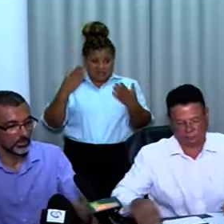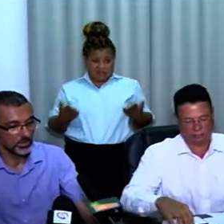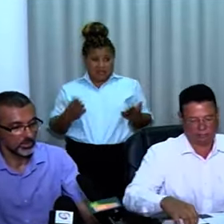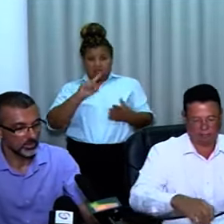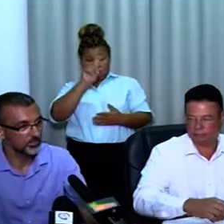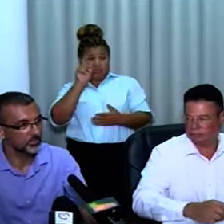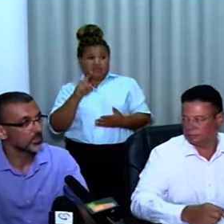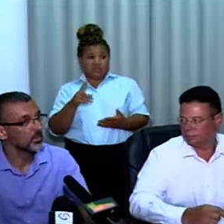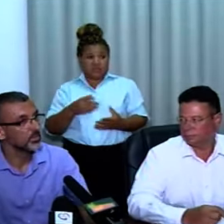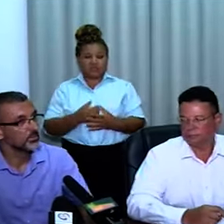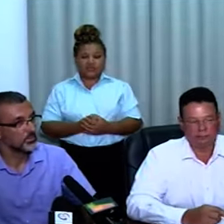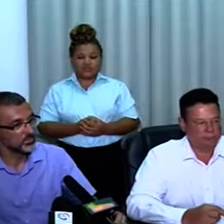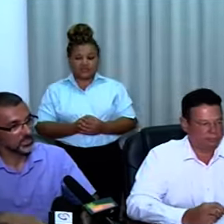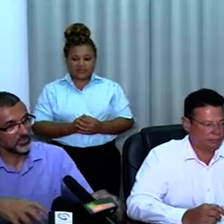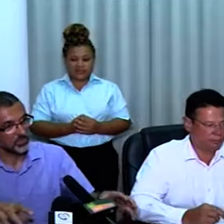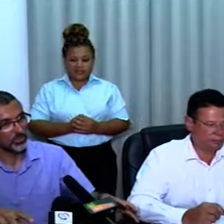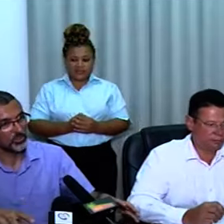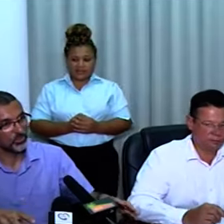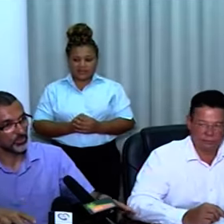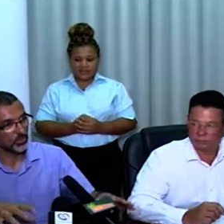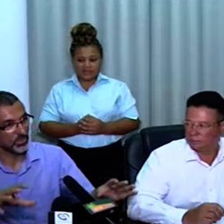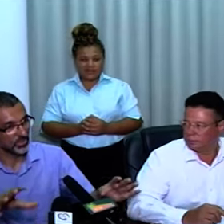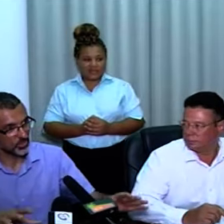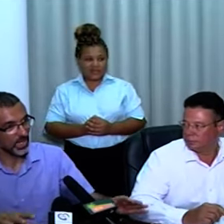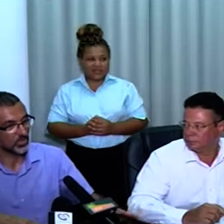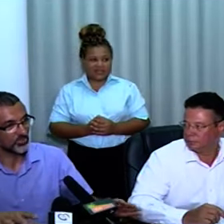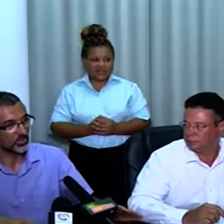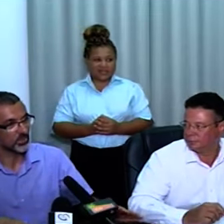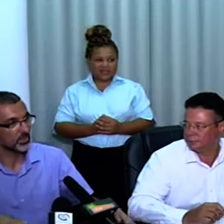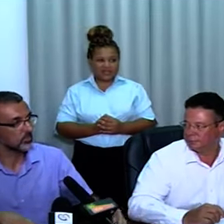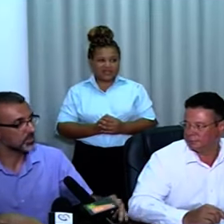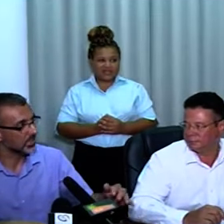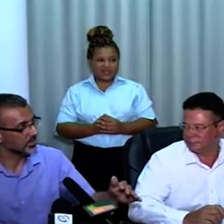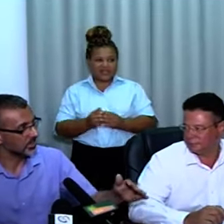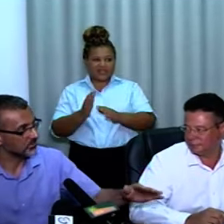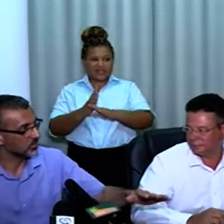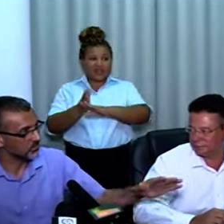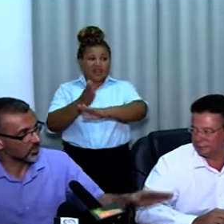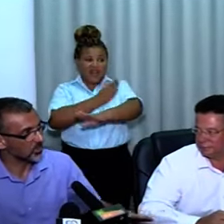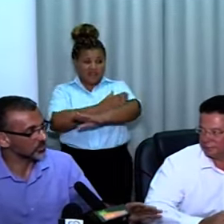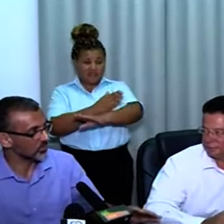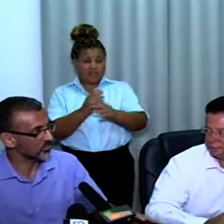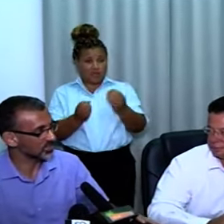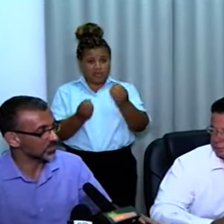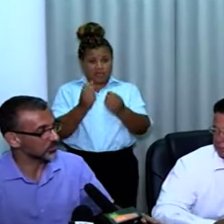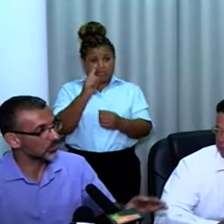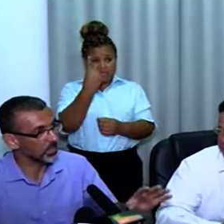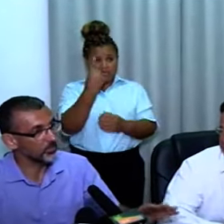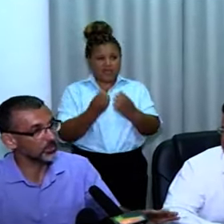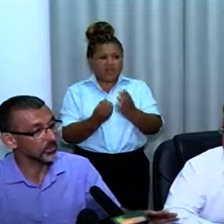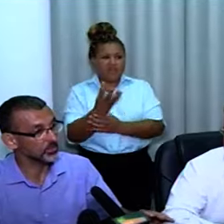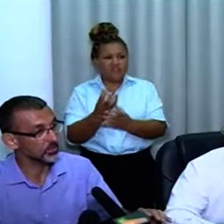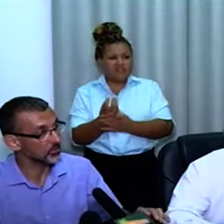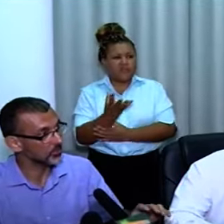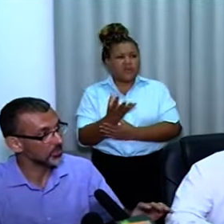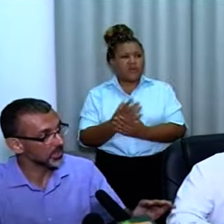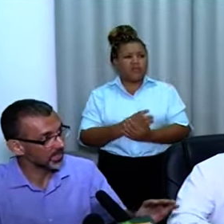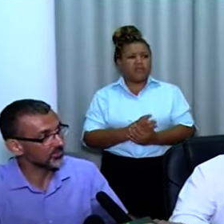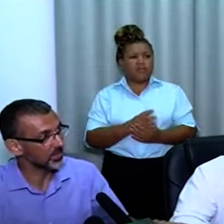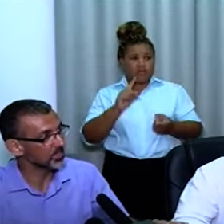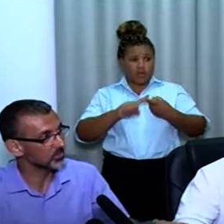moment. Oui, c'est ça, vraiment, le côté isolation avec quarantaine. Et ça, mon peu de sa conversation, mon quoi, il est important aussi pour